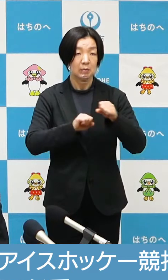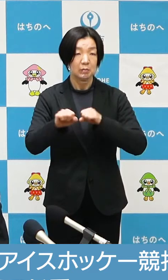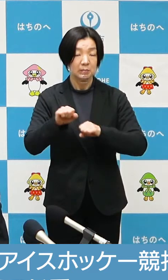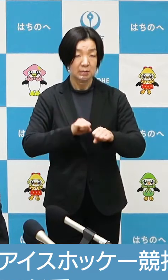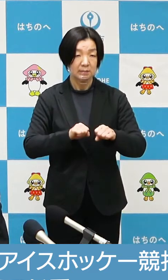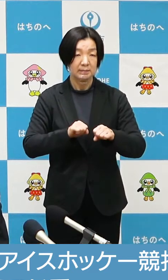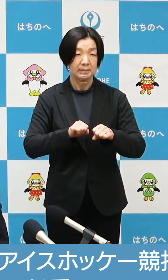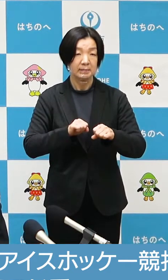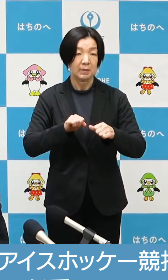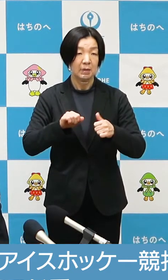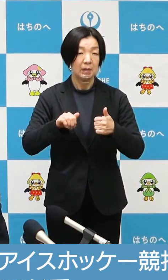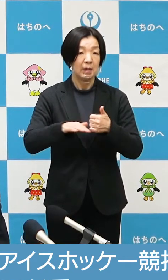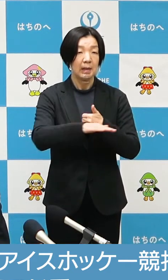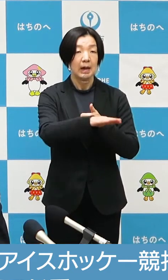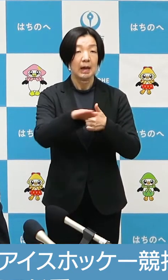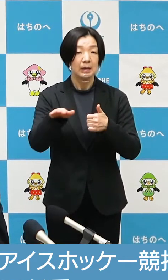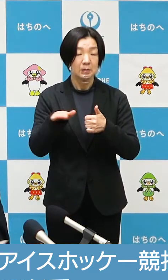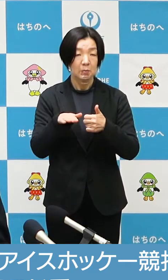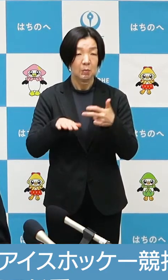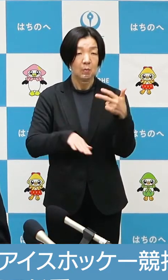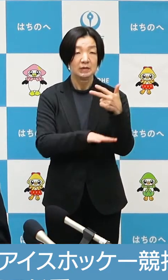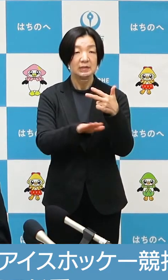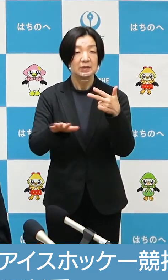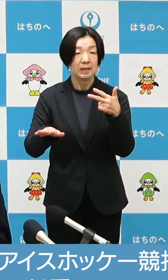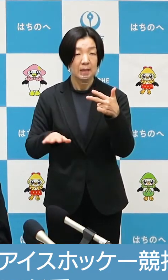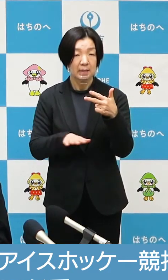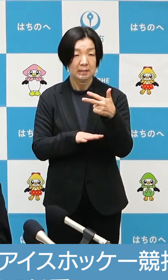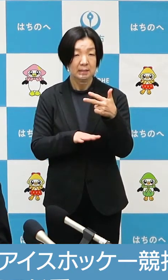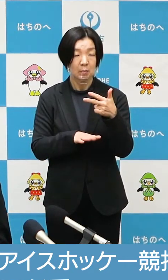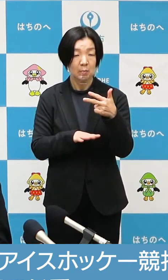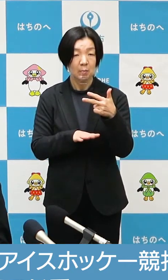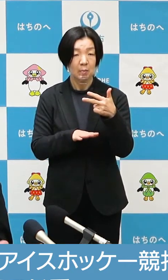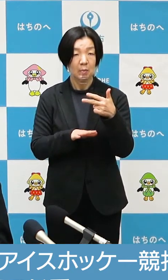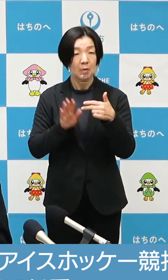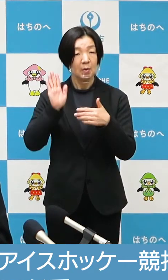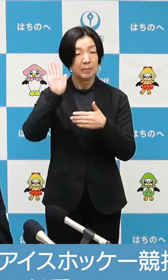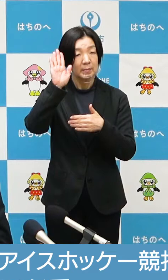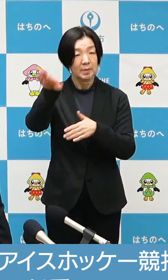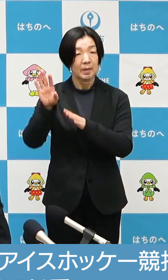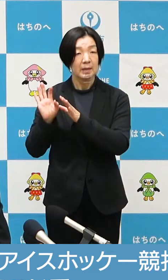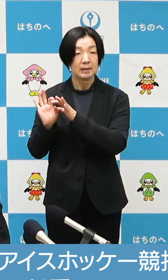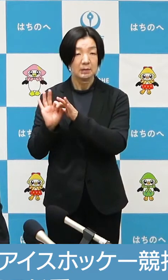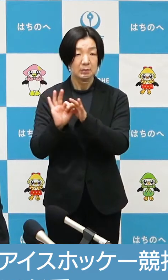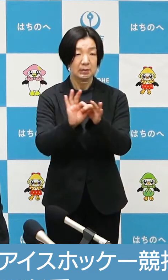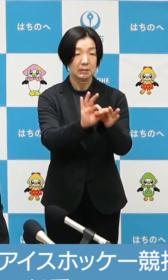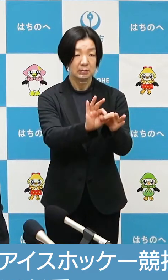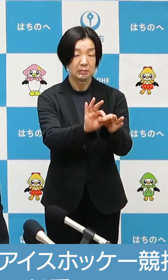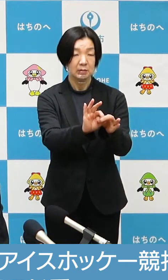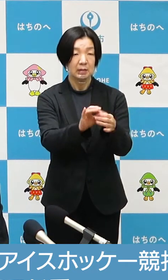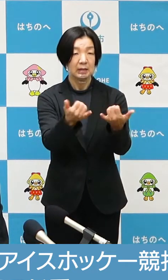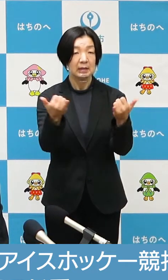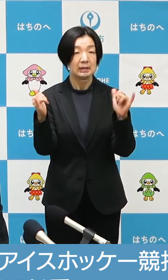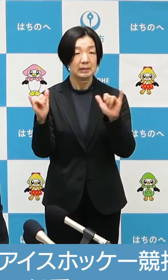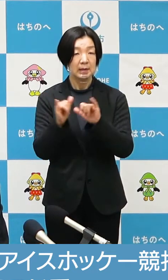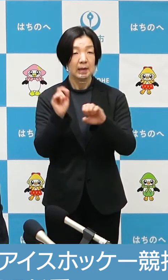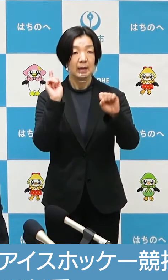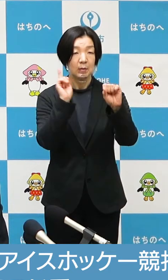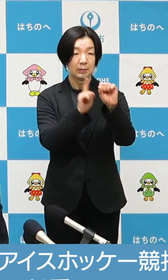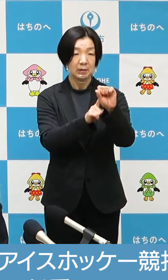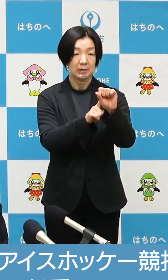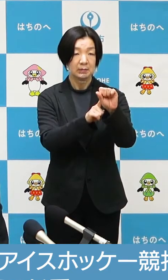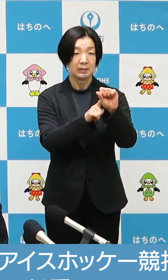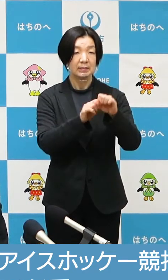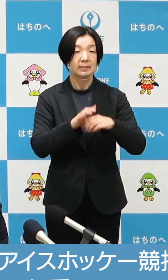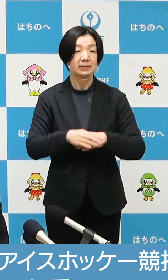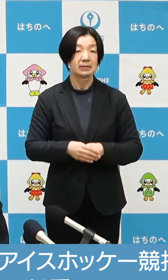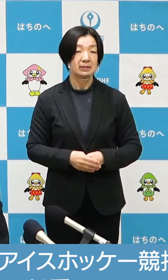を行うことで環境や資源を未来へつなぐ持続可能な社会を目指すこととし